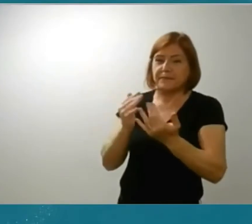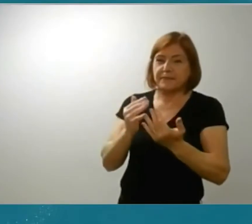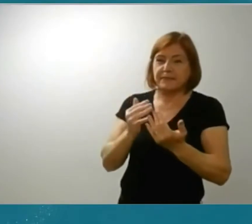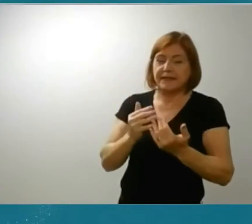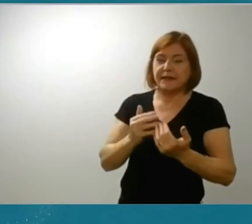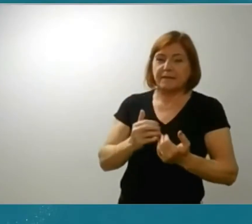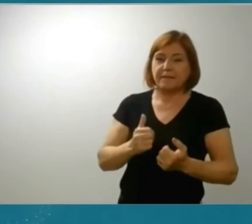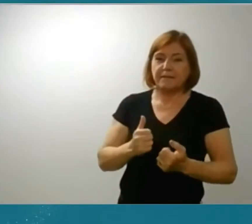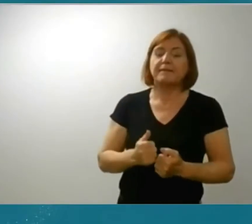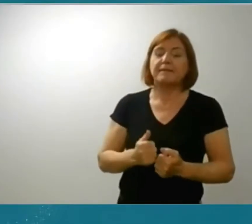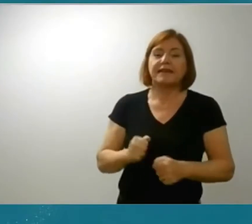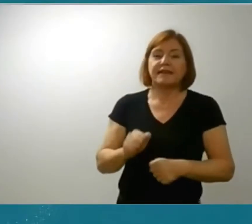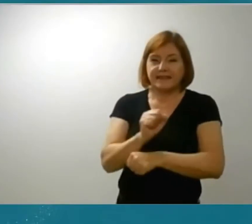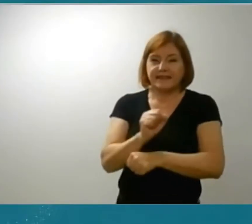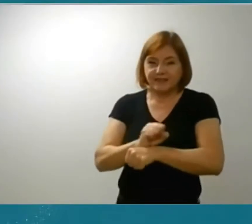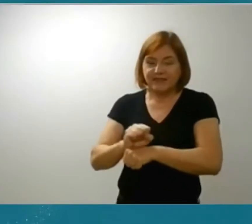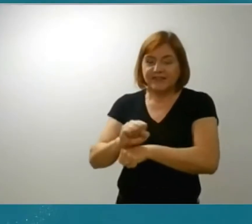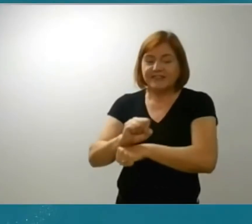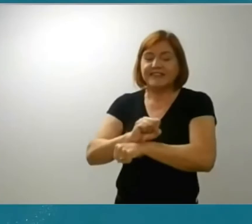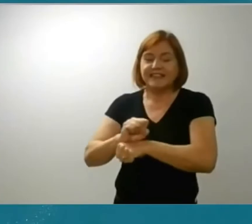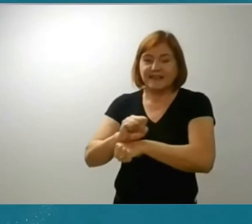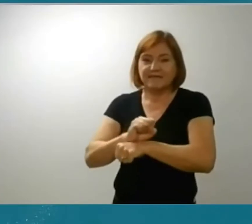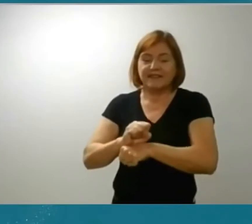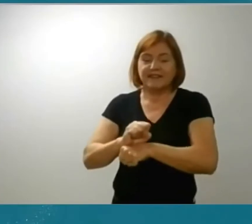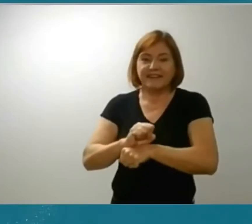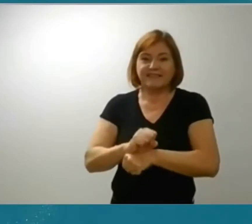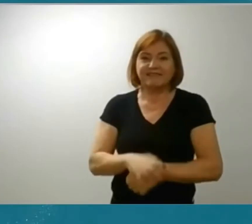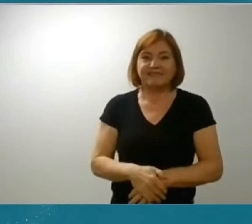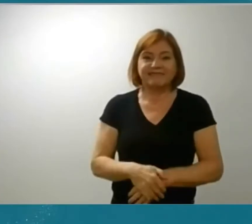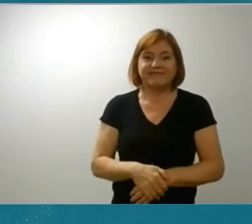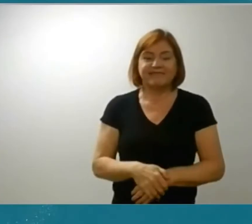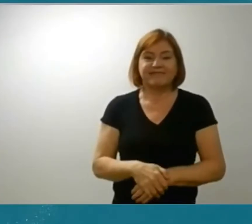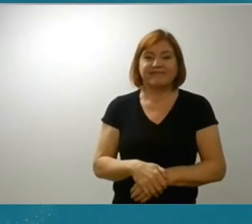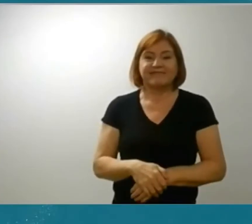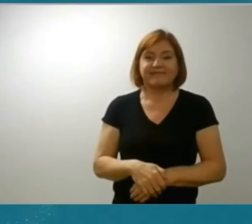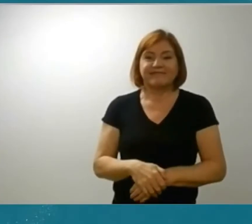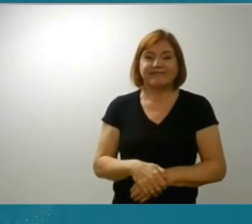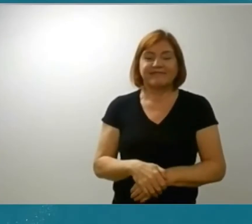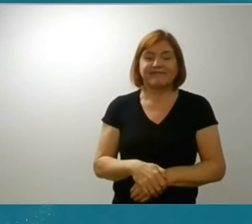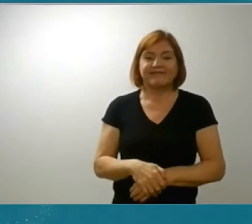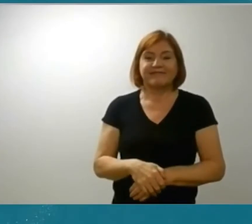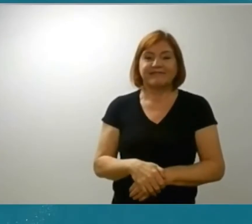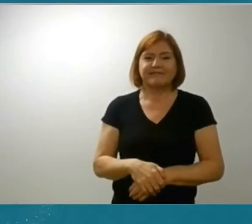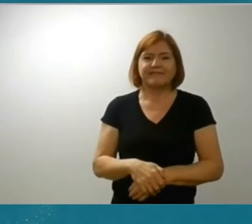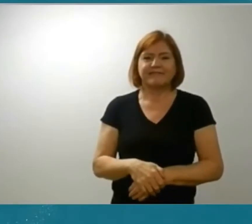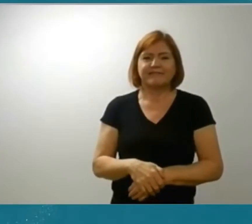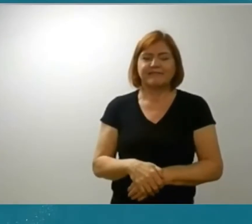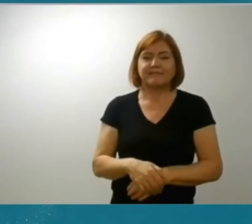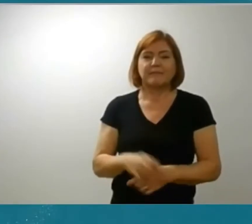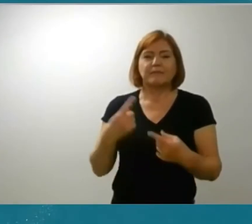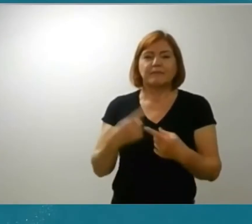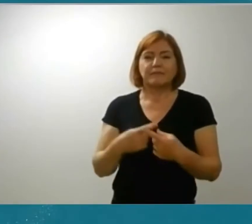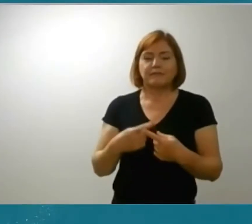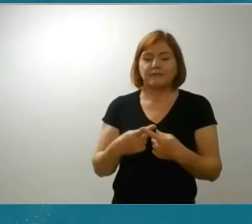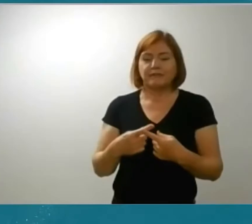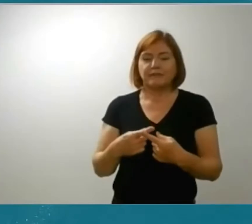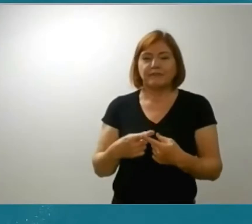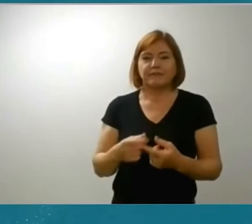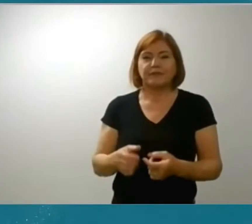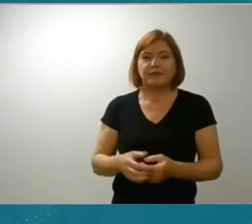Eu me lembro, até hoje, aquela vez que eu estive em Piracicaba,